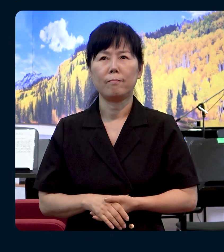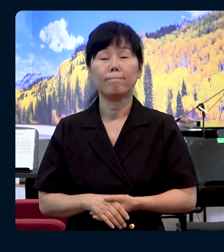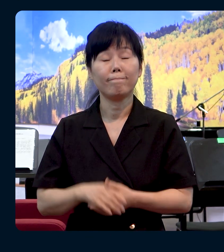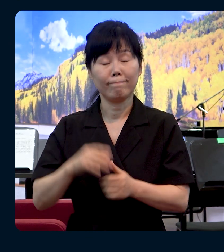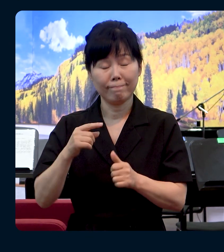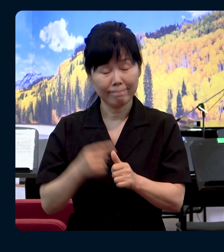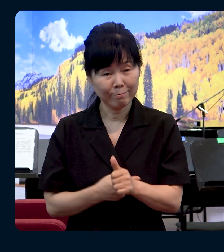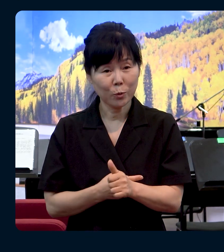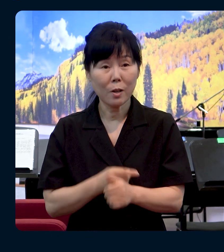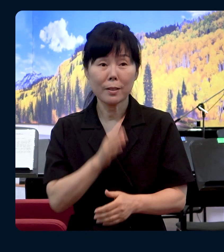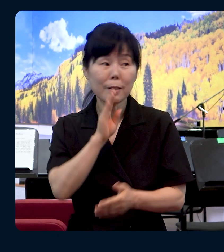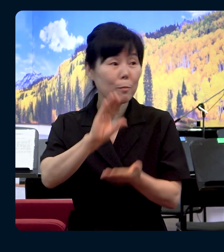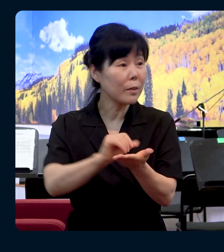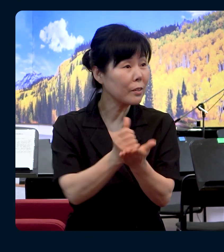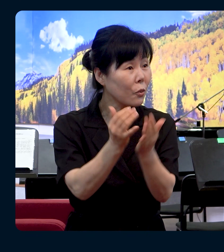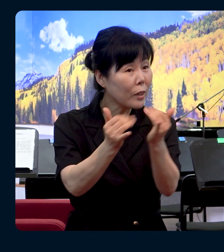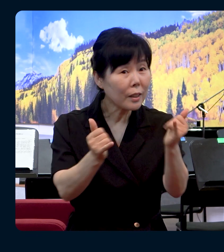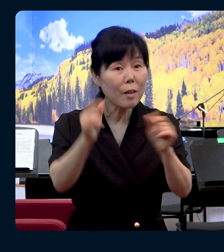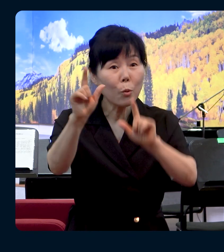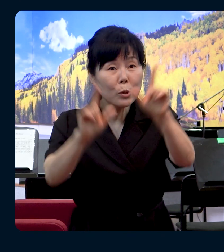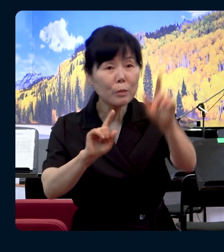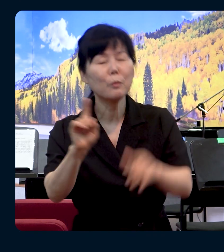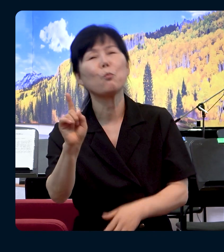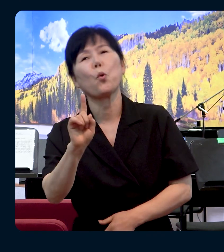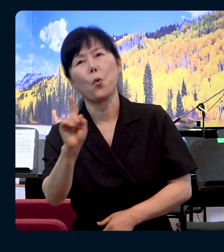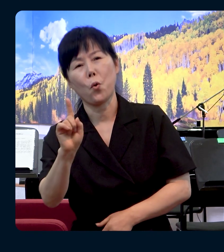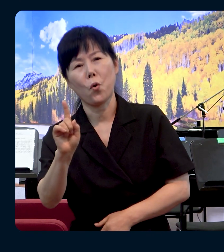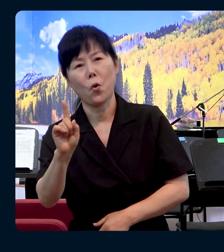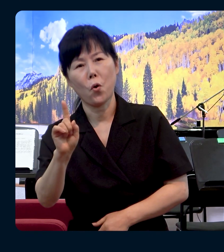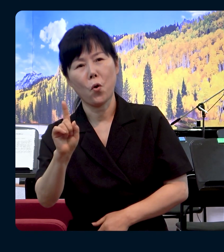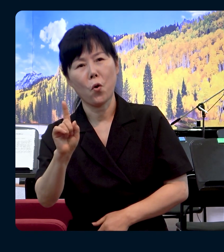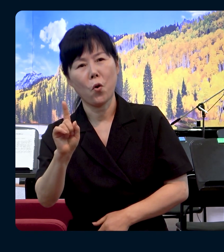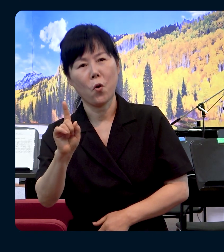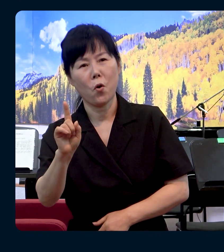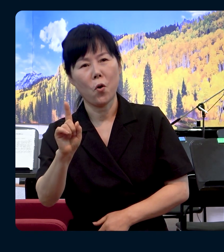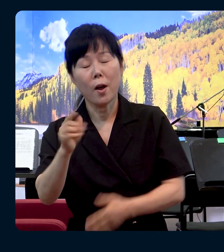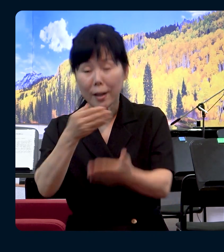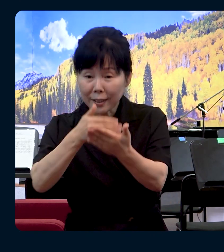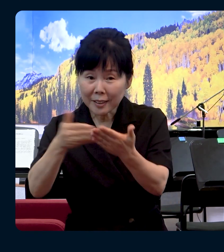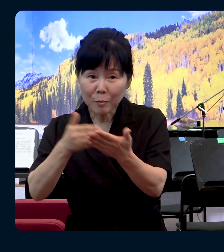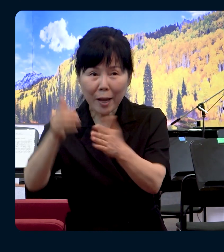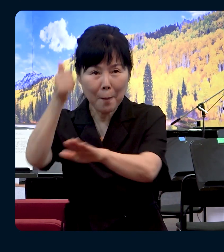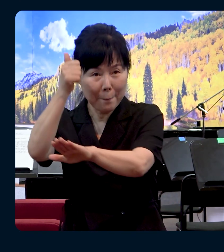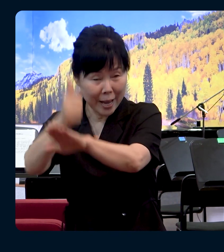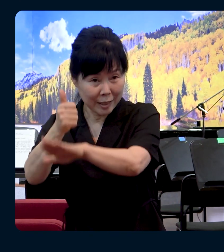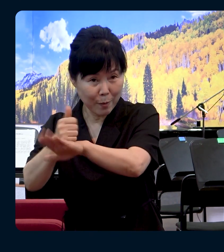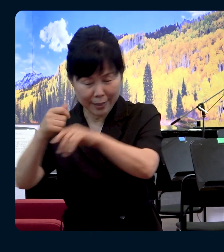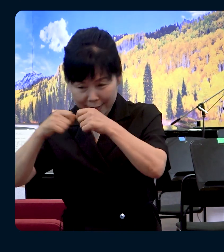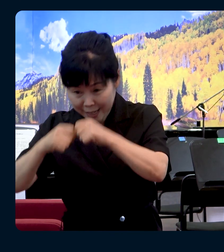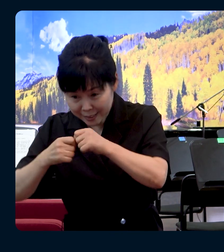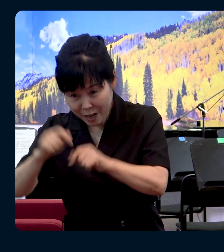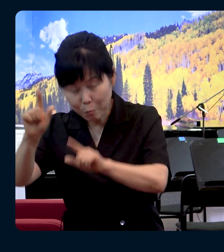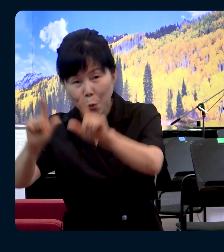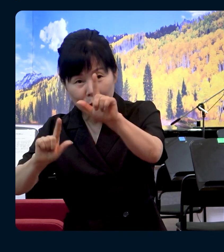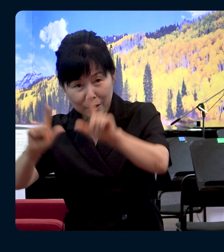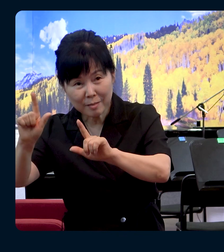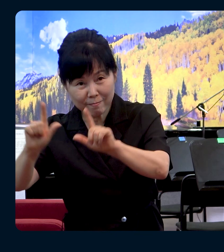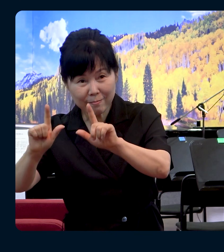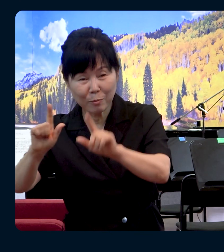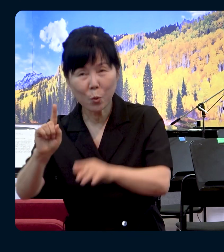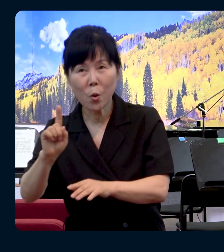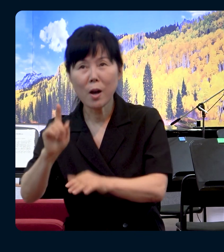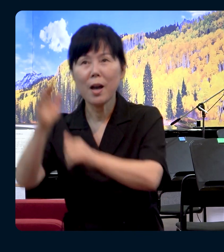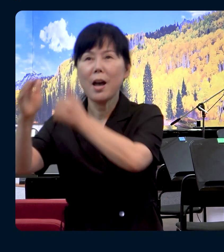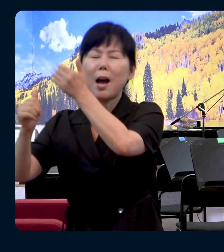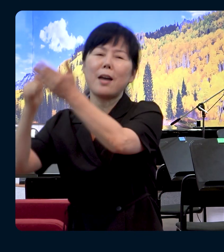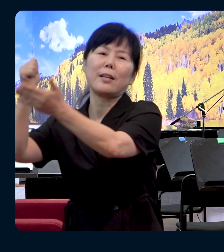그러므로 참된 그리스도인은 어떤 모습을 가지는가? 그 스케치의 마지막 디테일한 모습, 그러나 그 가운데